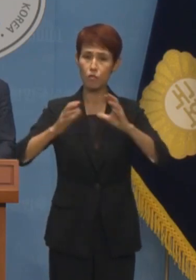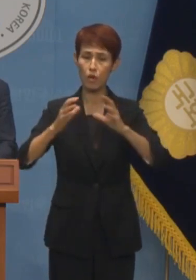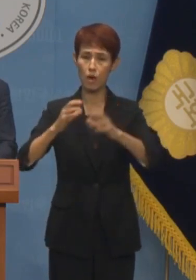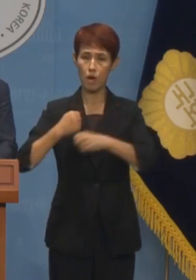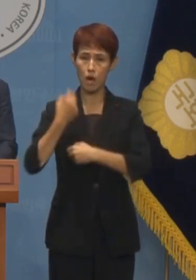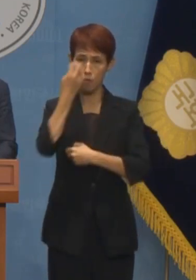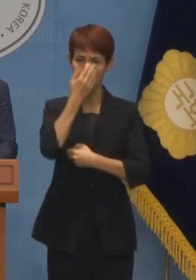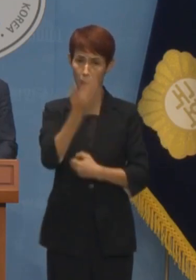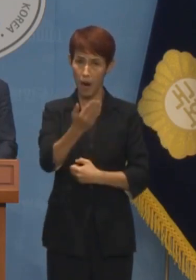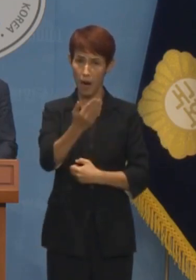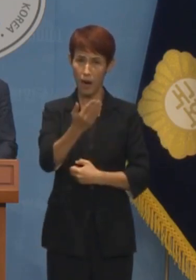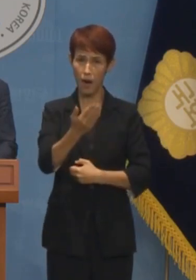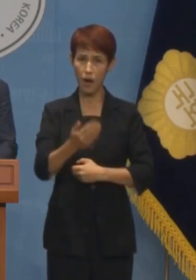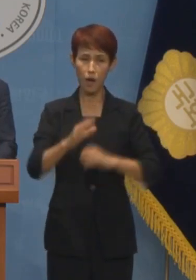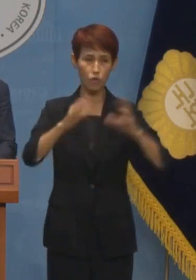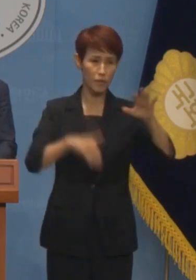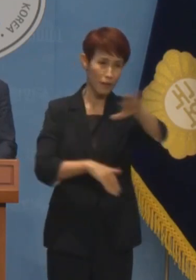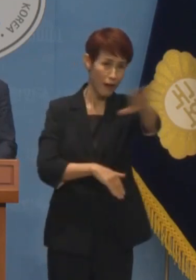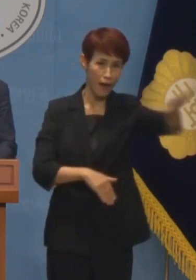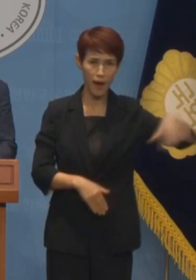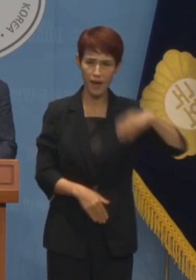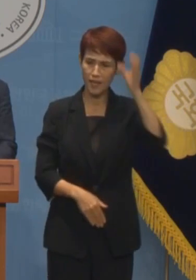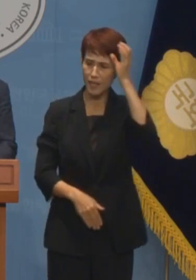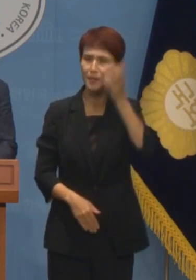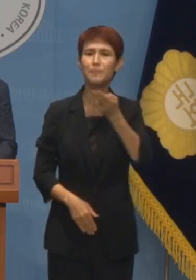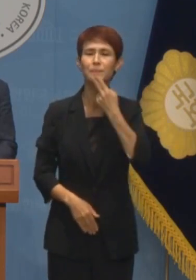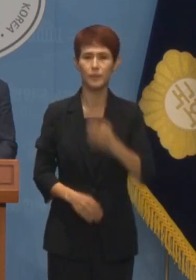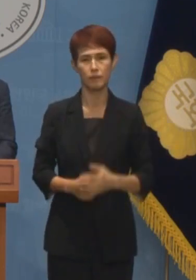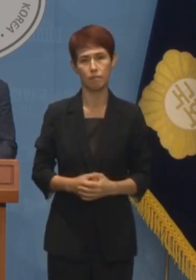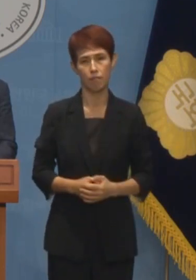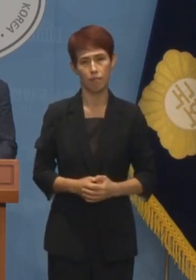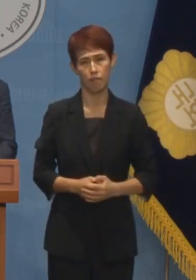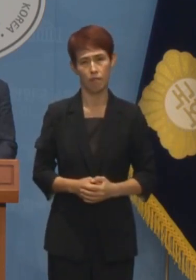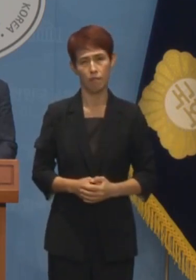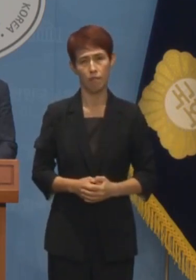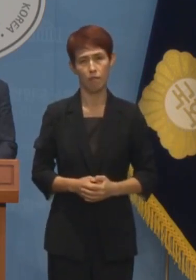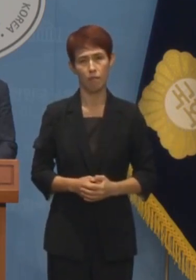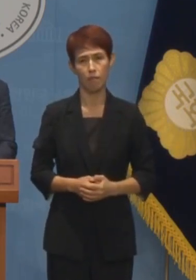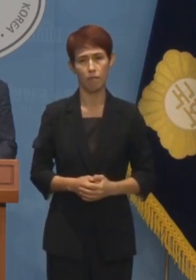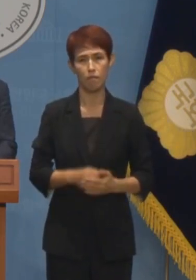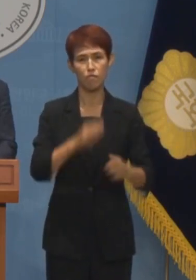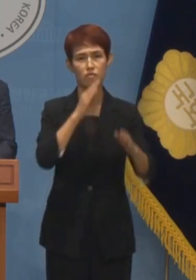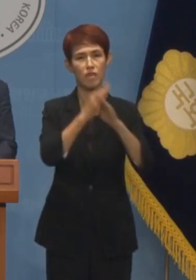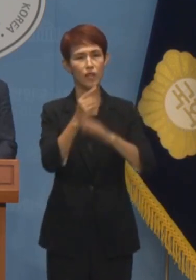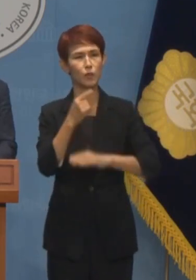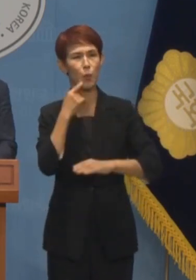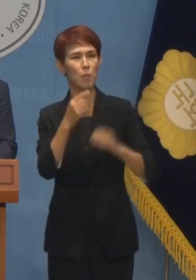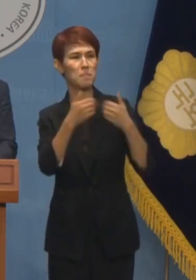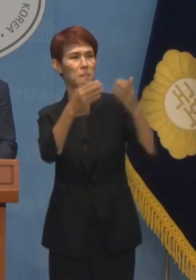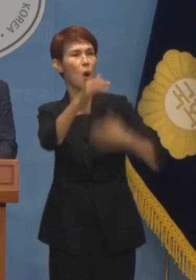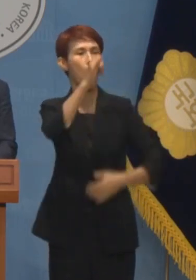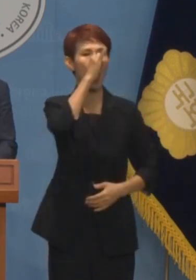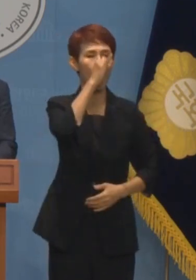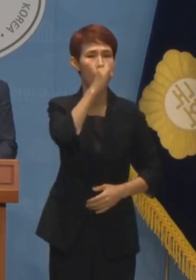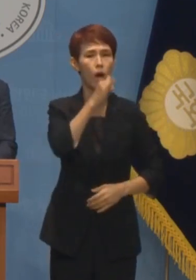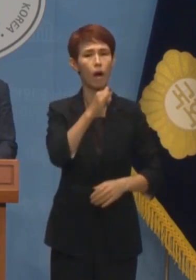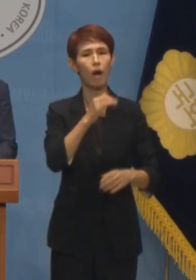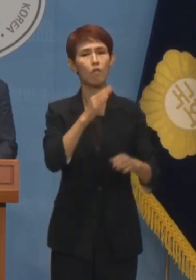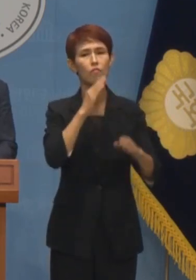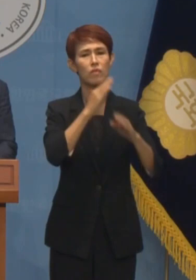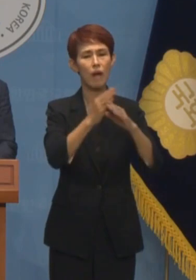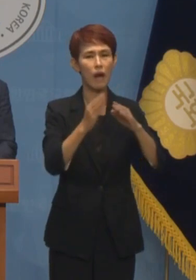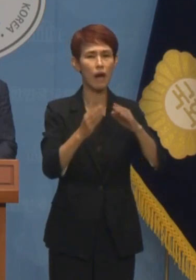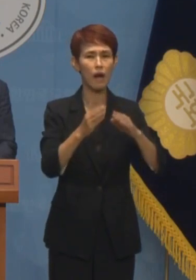것으로 기대할 국민은 없습니다. 거친 말로 북한을 자극하다 북한의 오물폭탄에 영공을